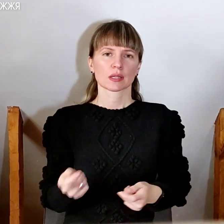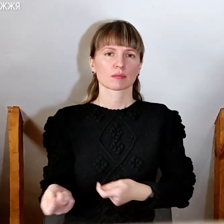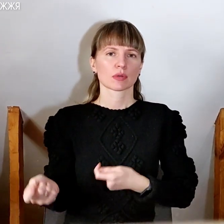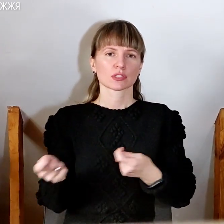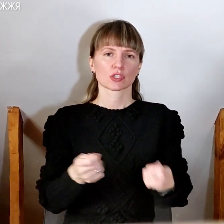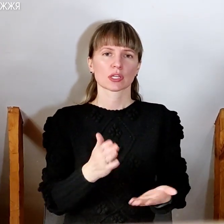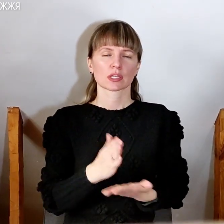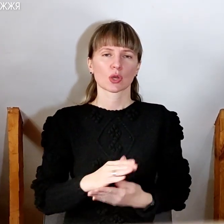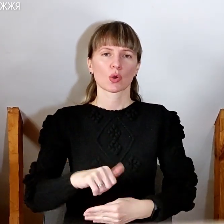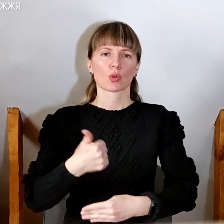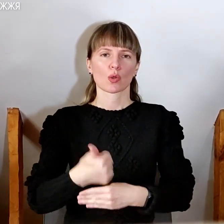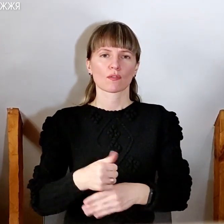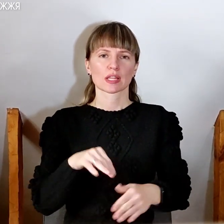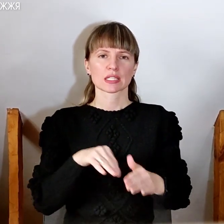є головні склади.